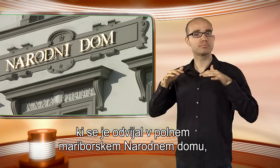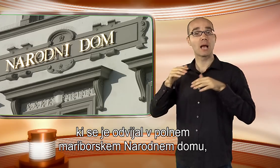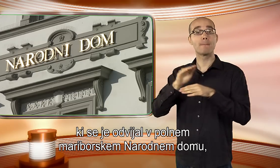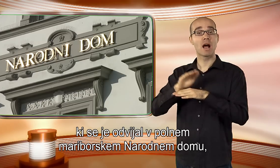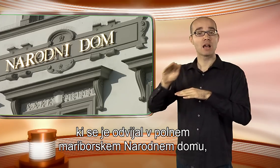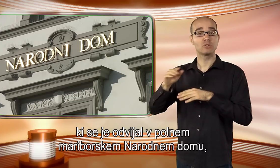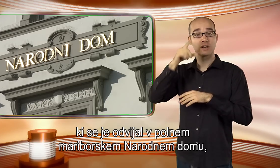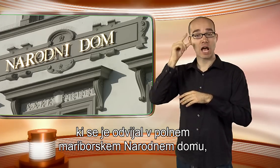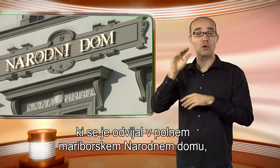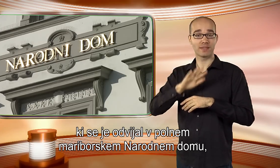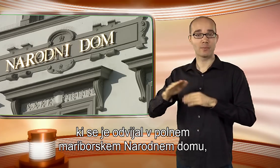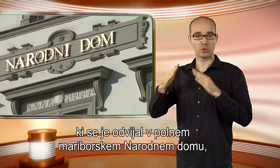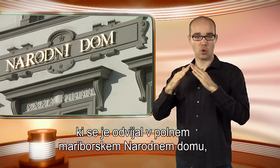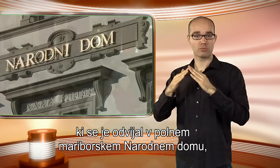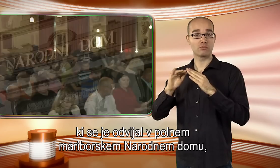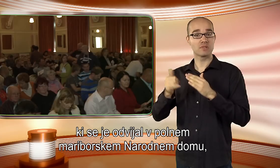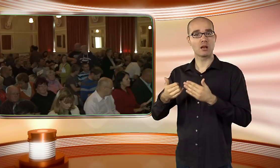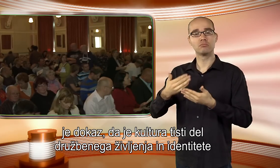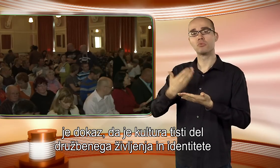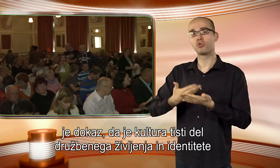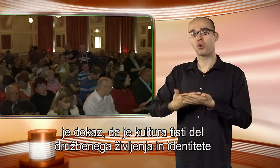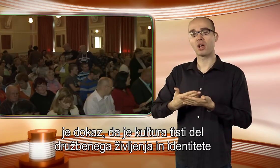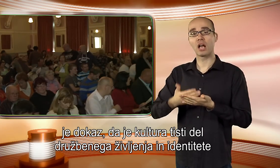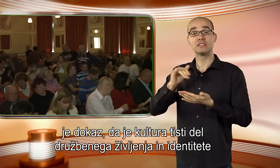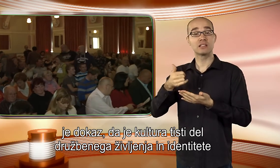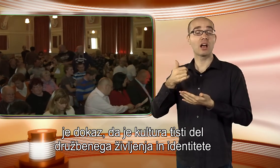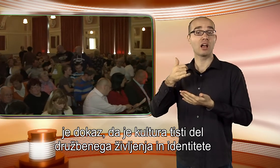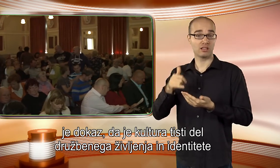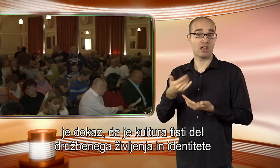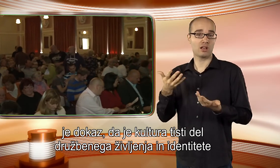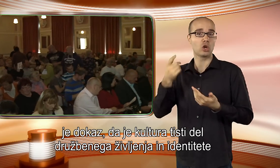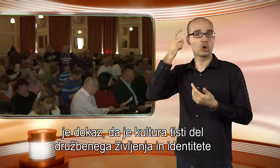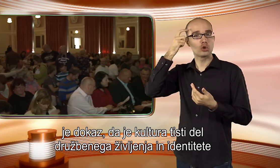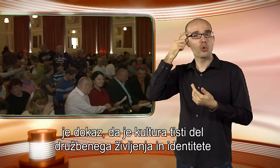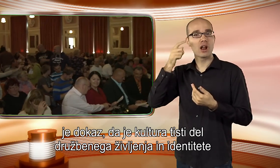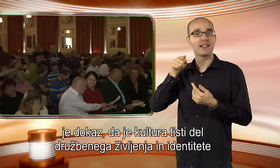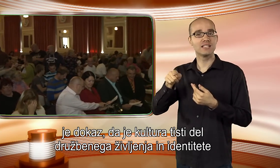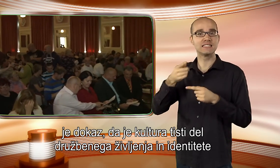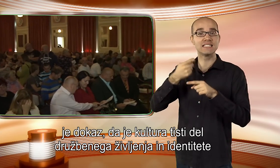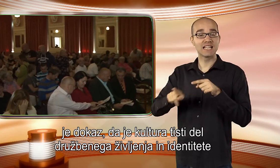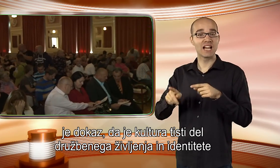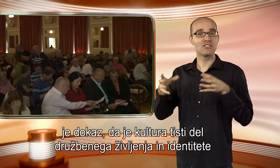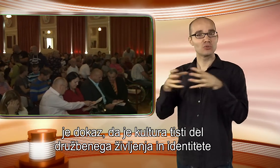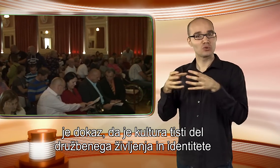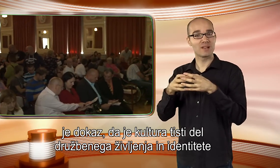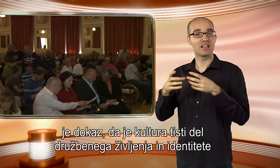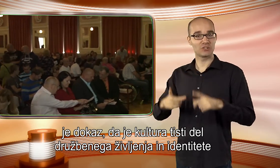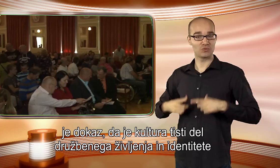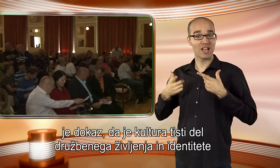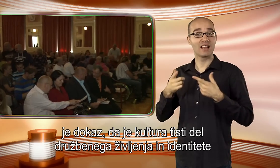tisti del družbenega življenja in identitete gluhe skupnosti, ki ji ne bi smeli jemati sredstev, če jo želimo ohraniti.